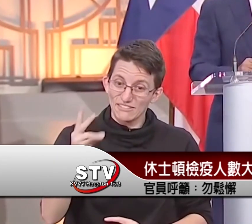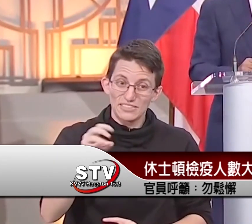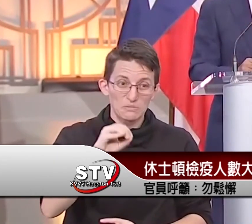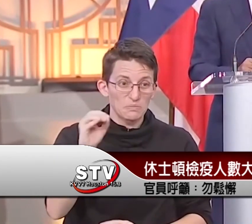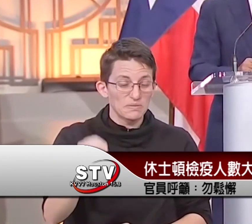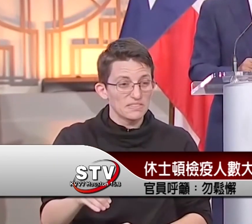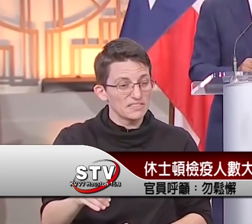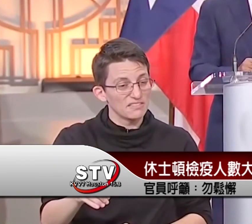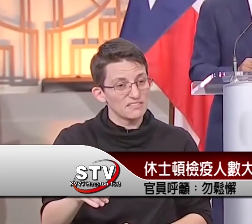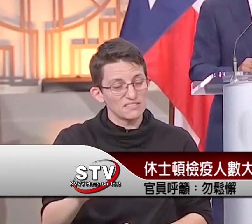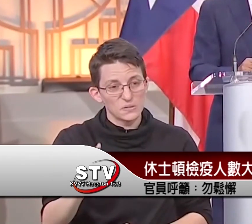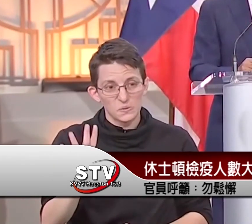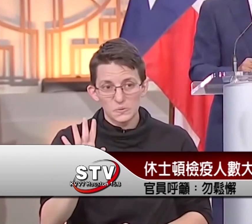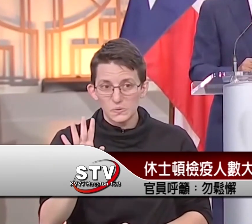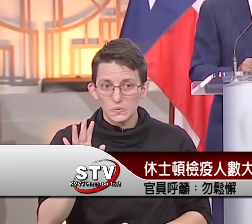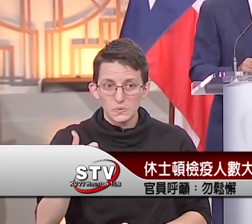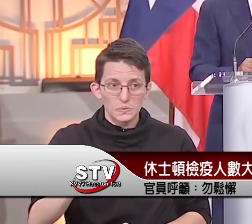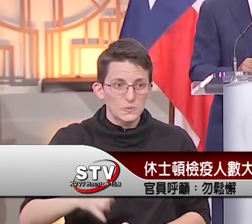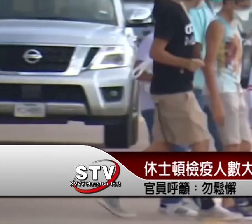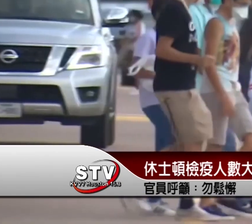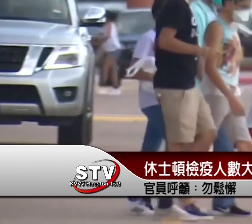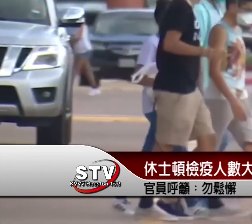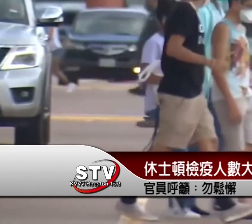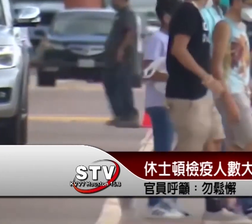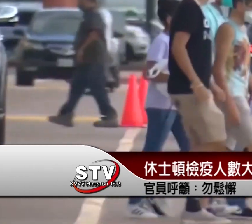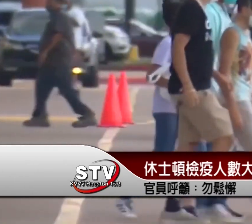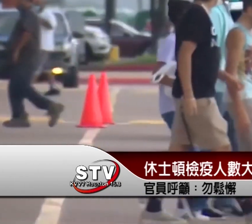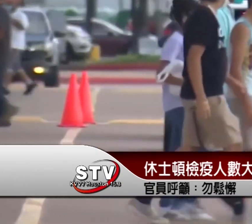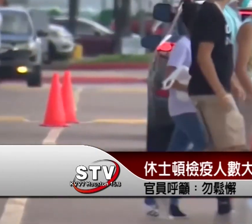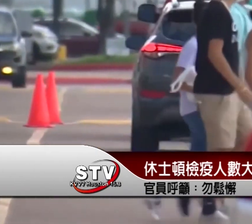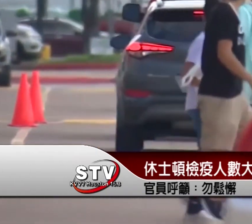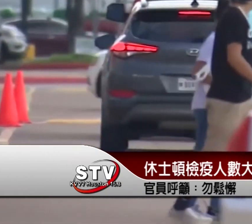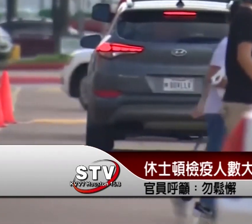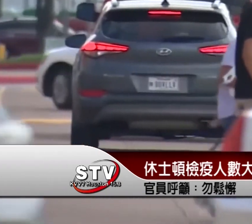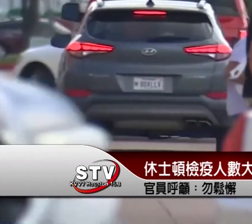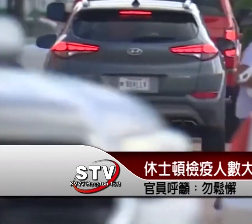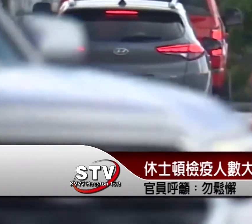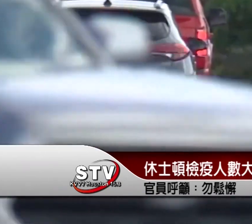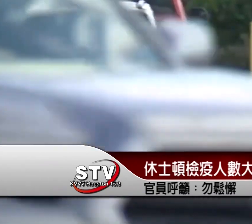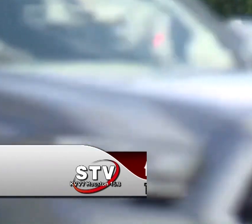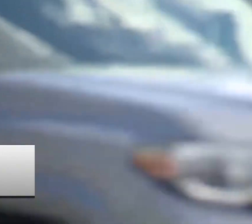并指出接受检测是最好的保护自己和家人、社区的办法。